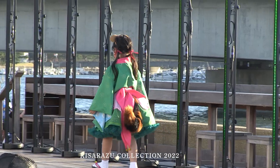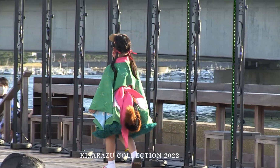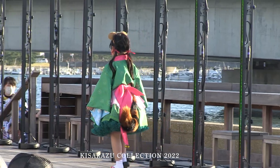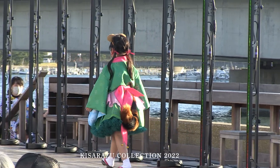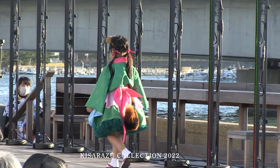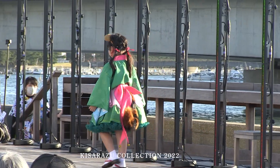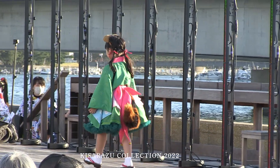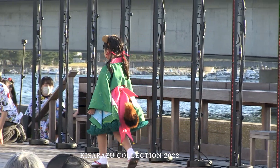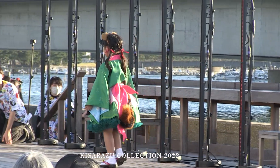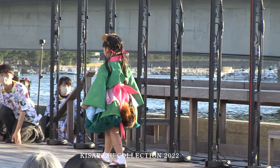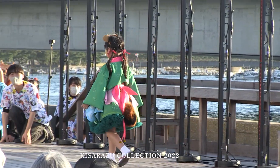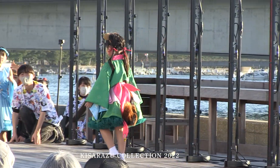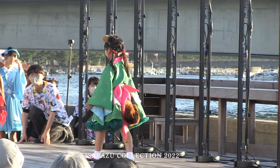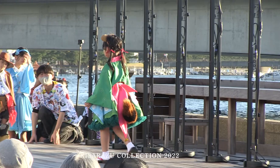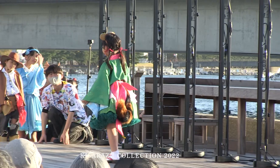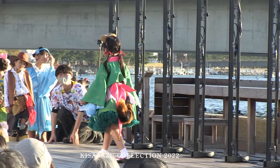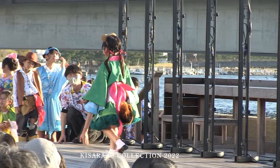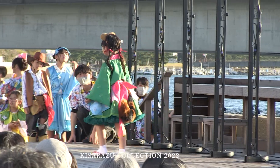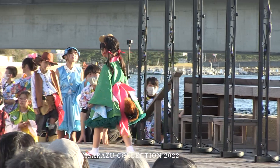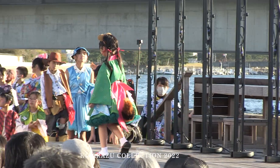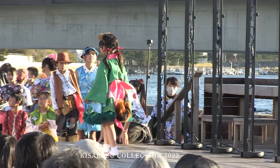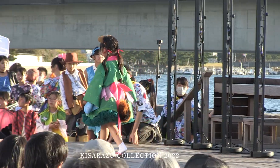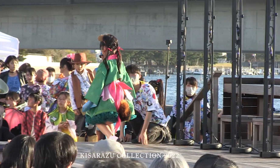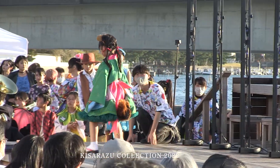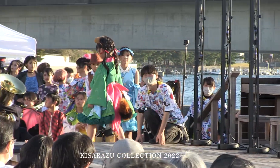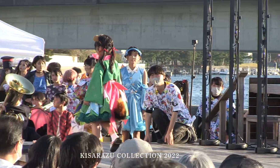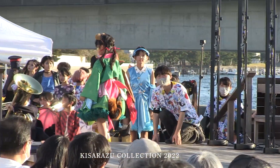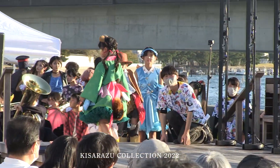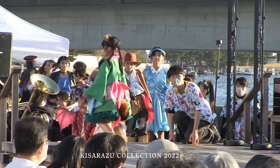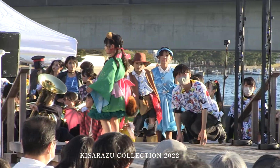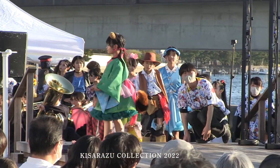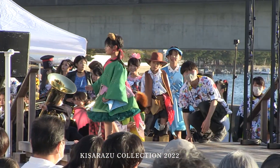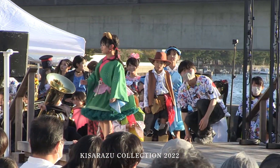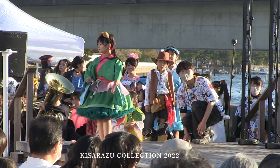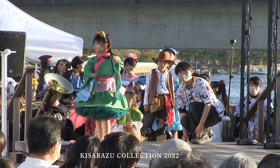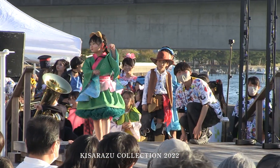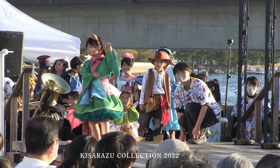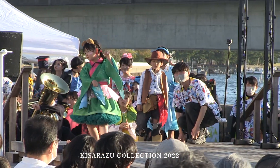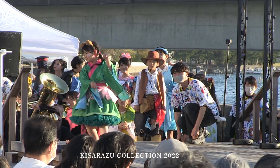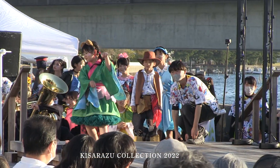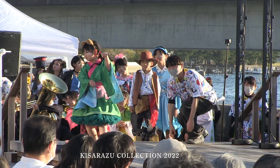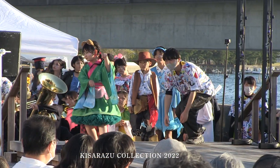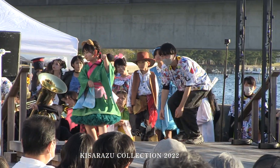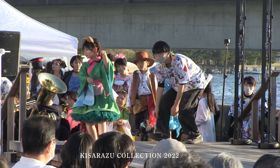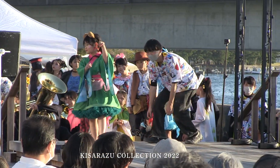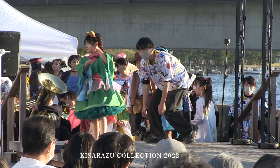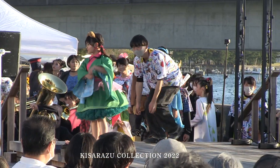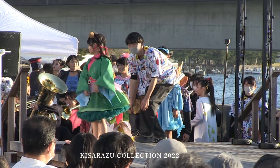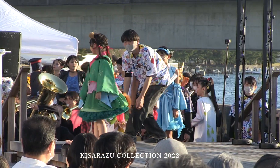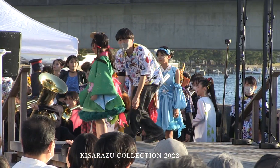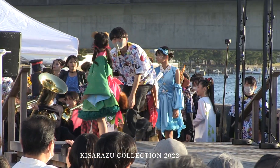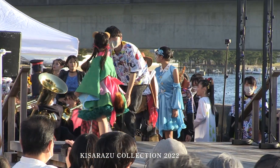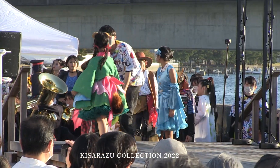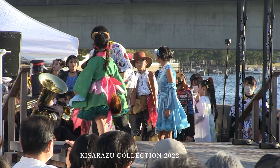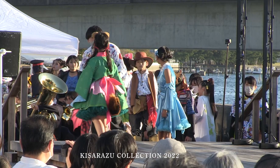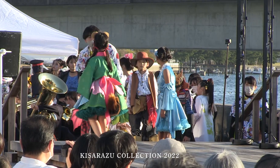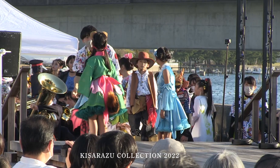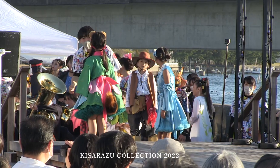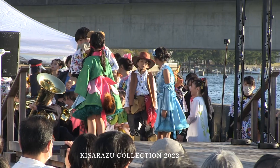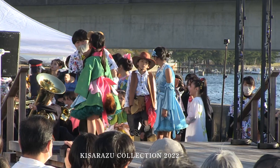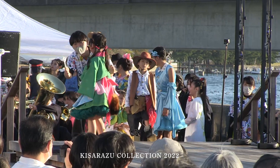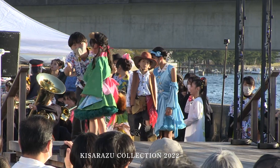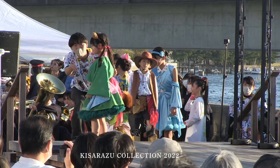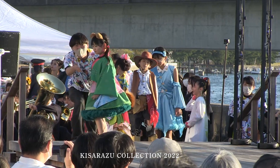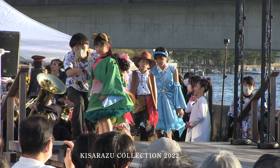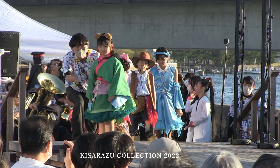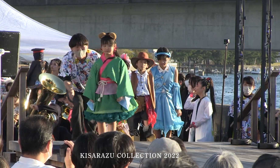で、表を着ていても裏面が歩くたびに見れます。襟や帯の部分にとてもこだわっていますので